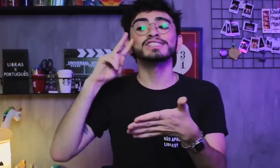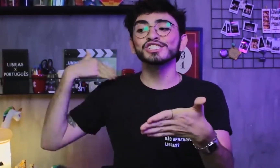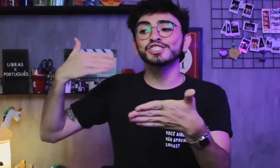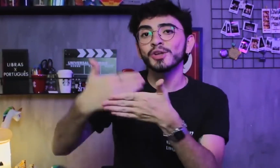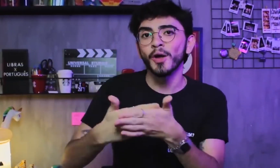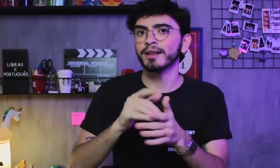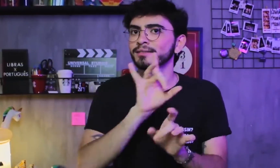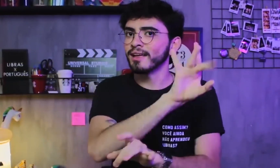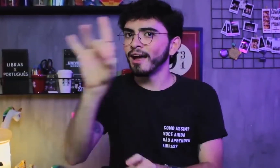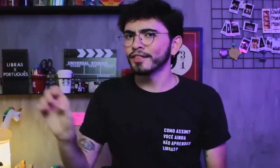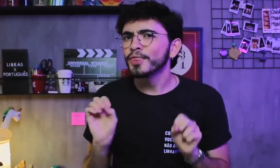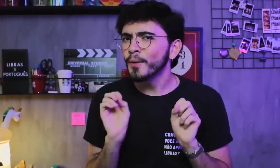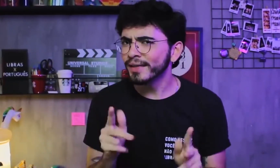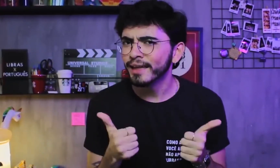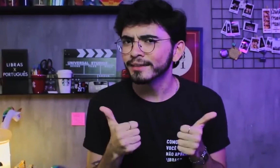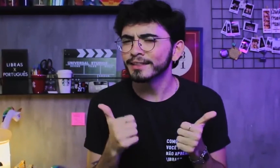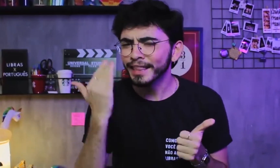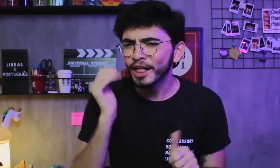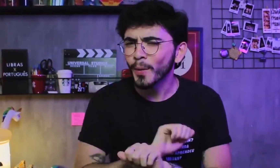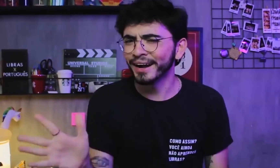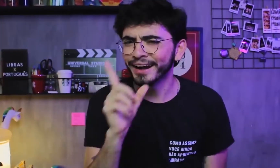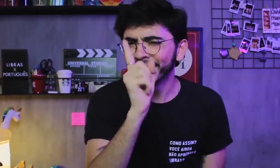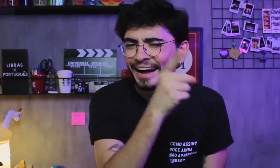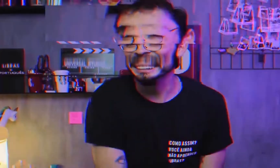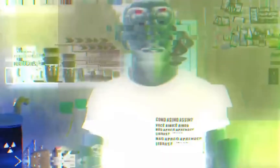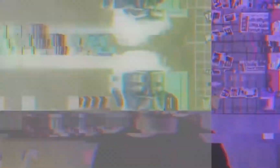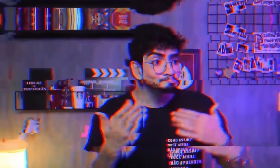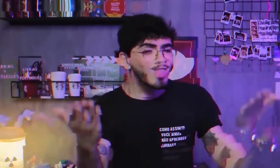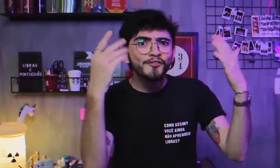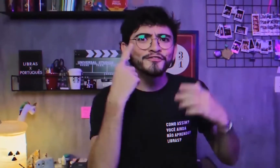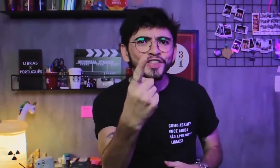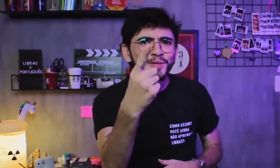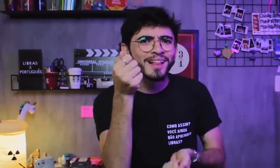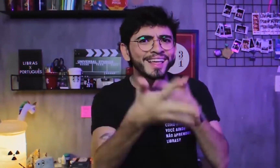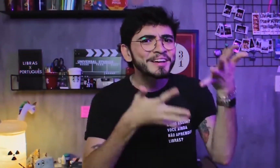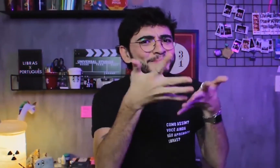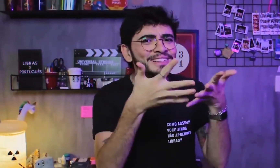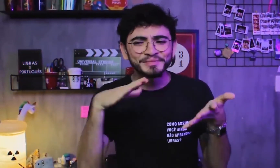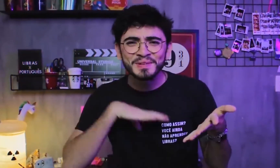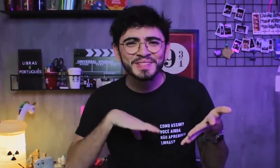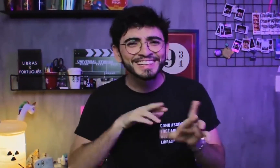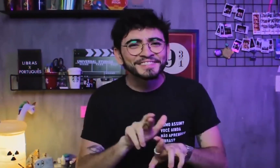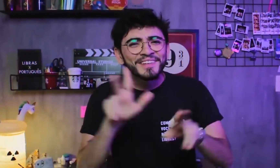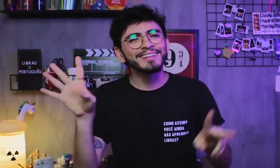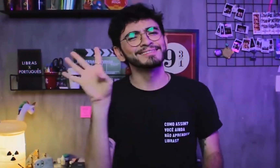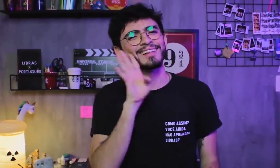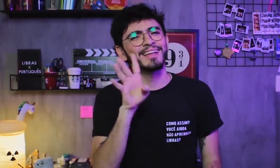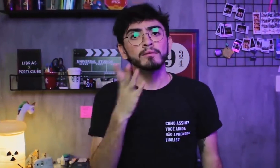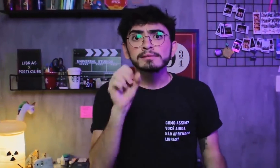e a história de vida de cada um, ok? Deu pra entender certinho? Viu? É interessante a diferença entre a Libras e o português,